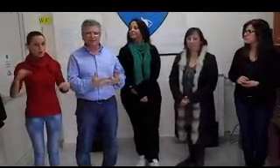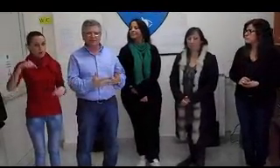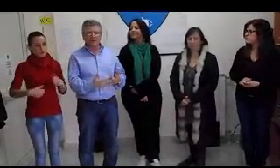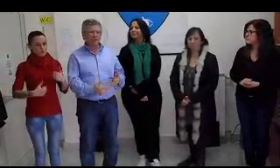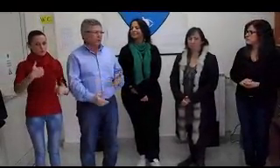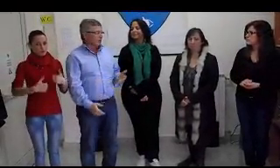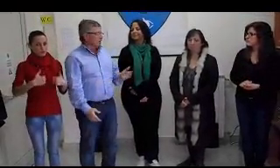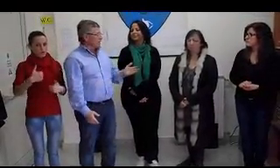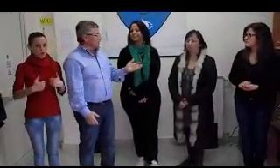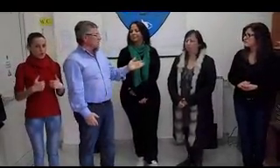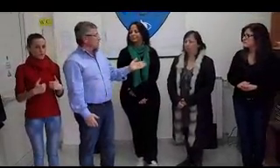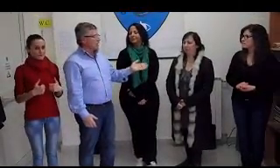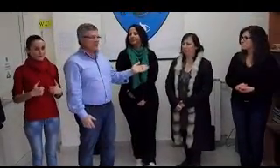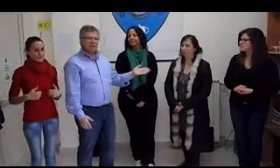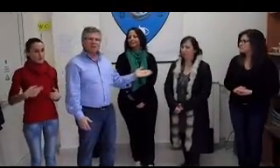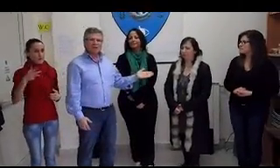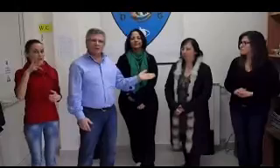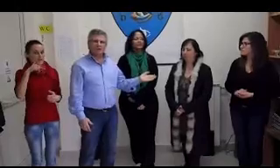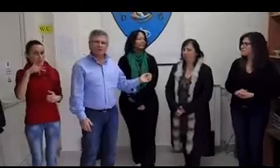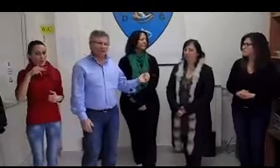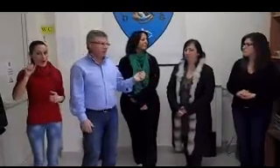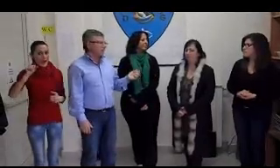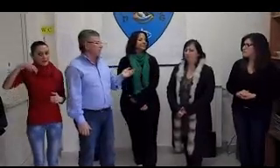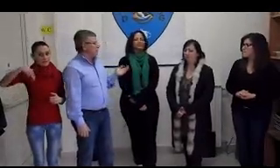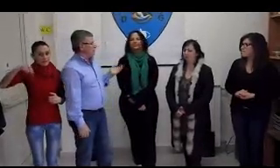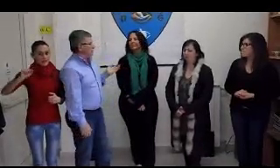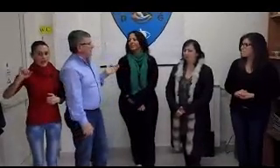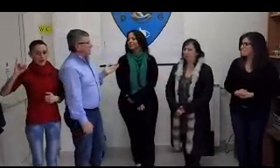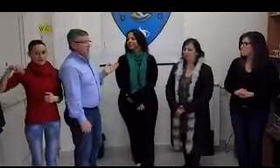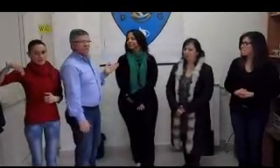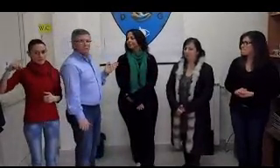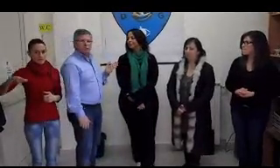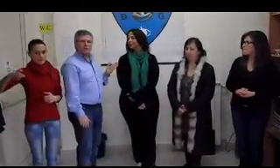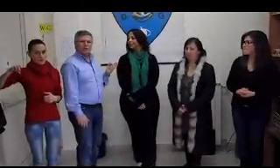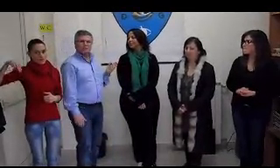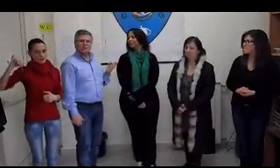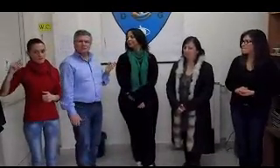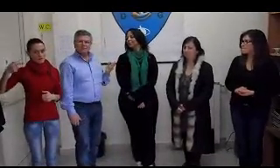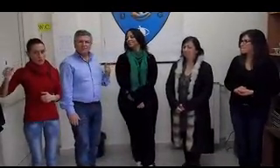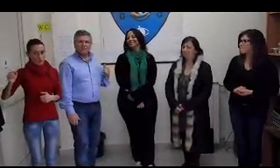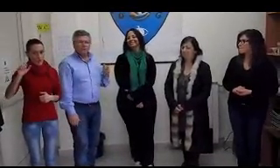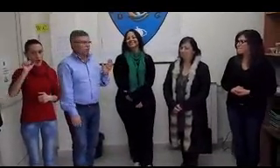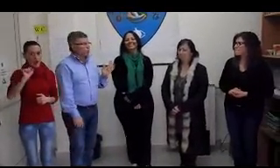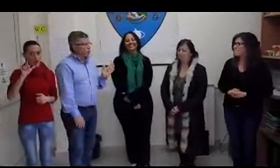questo evento, la signora Anna Ingenito e Alessia